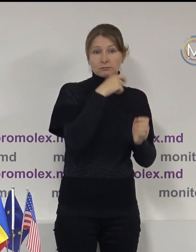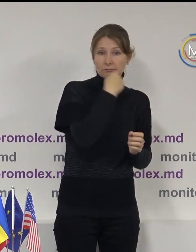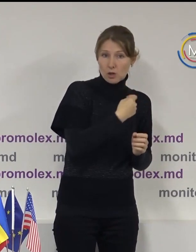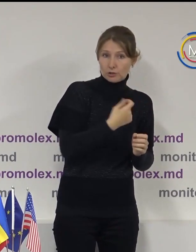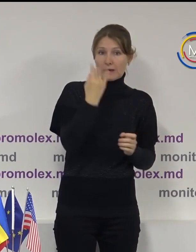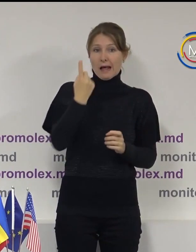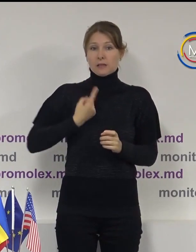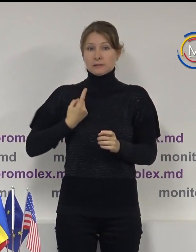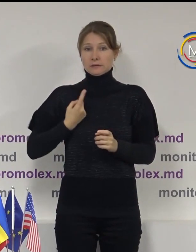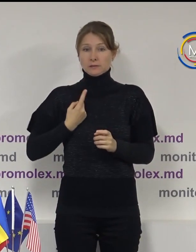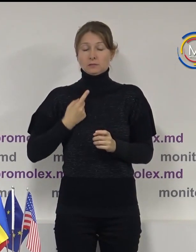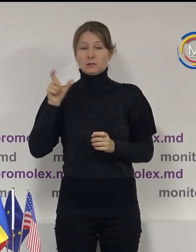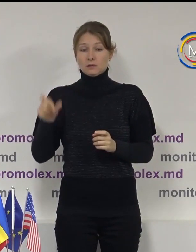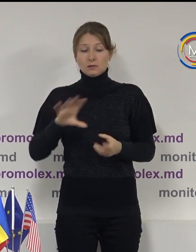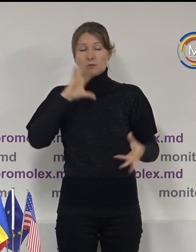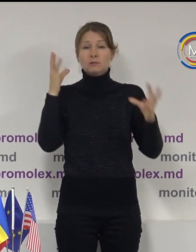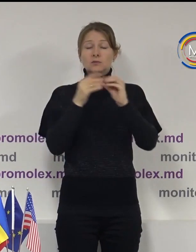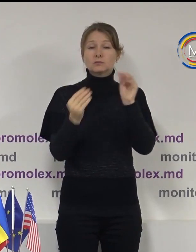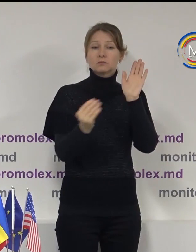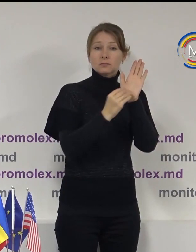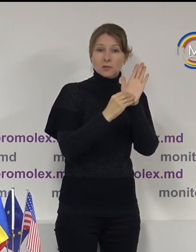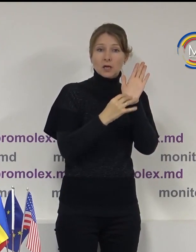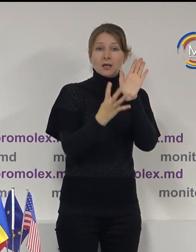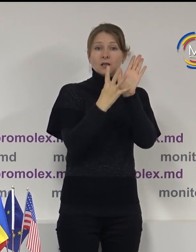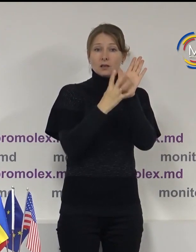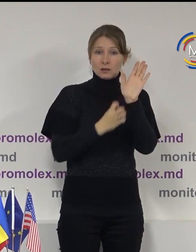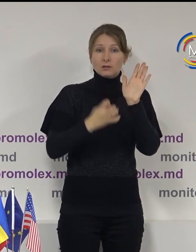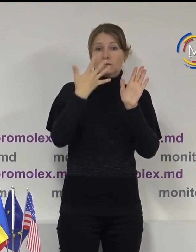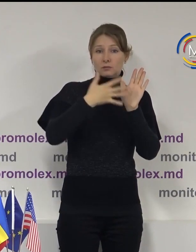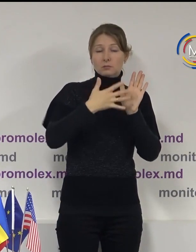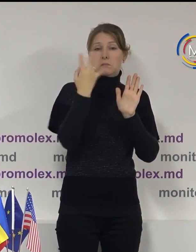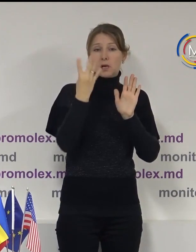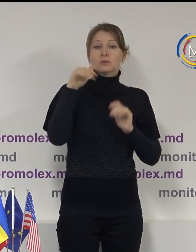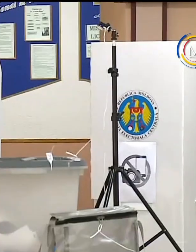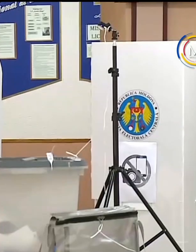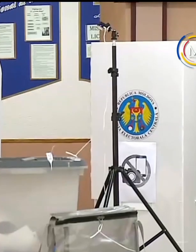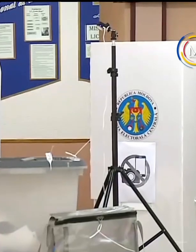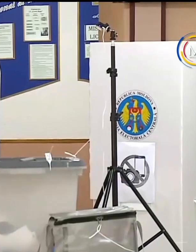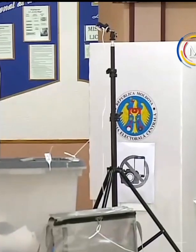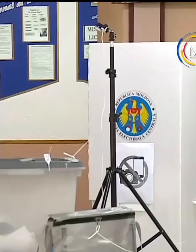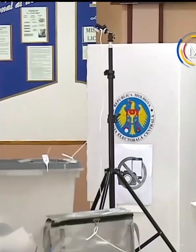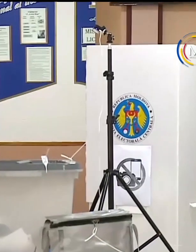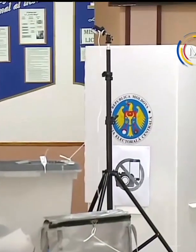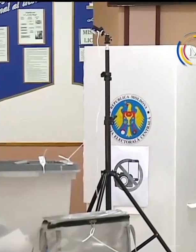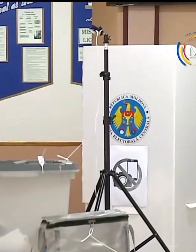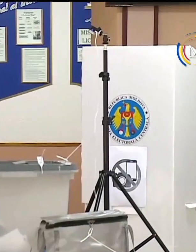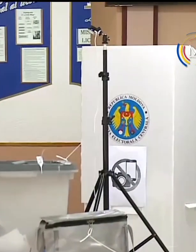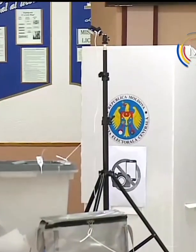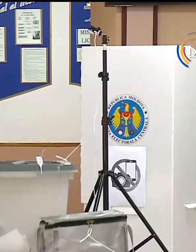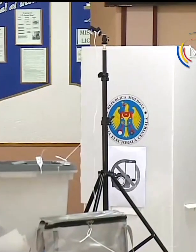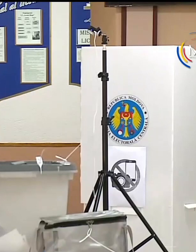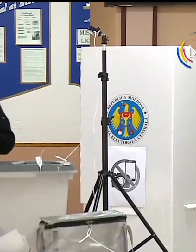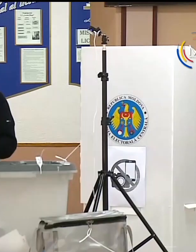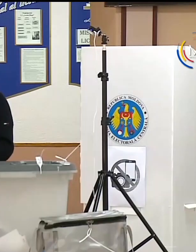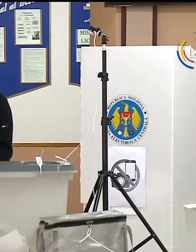independent au raportat cheltuieli totale în sumă de 954.000 lei. În ceea ce privește discursurile de